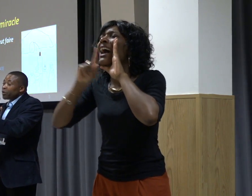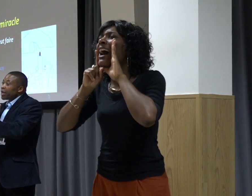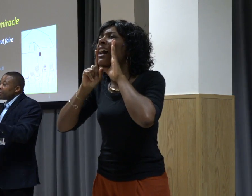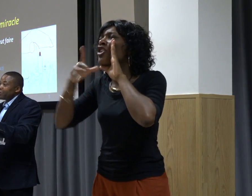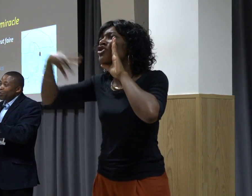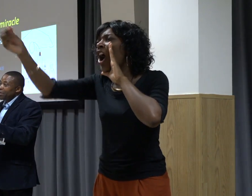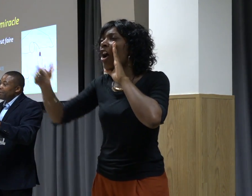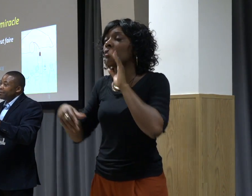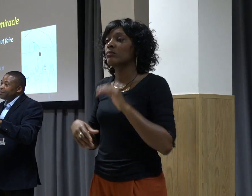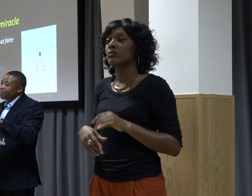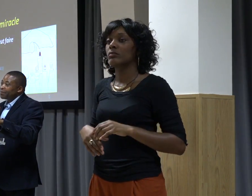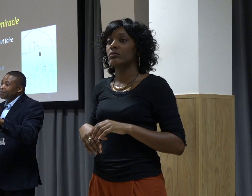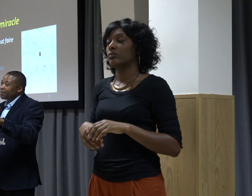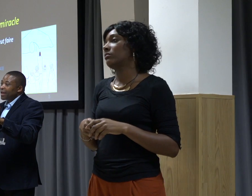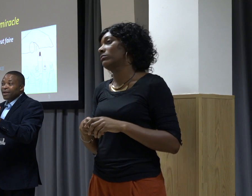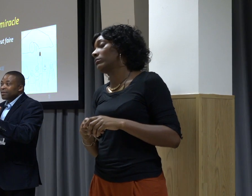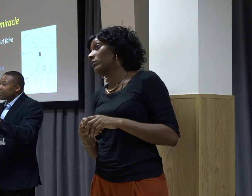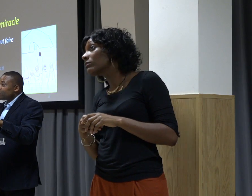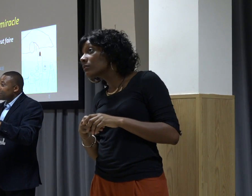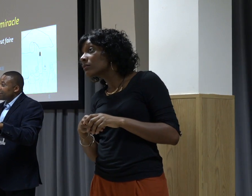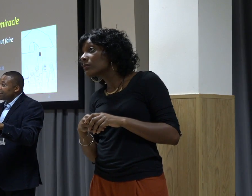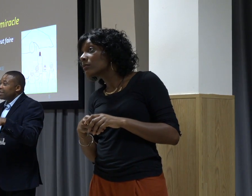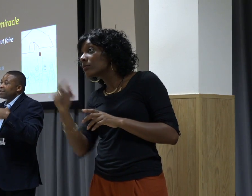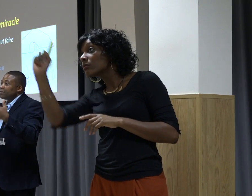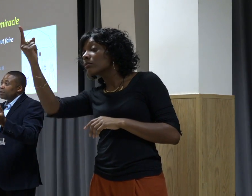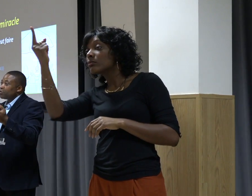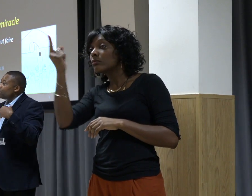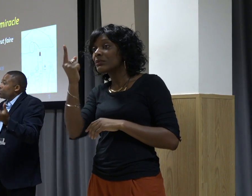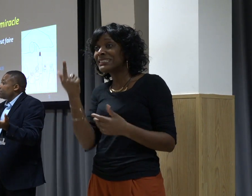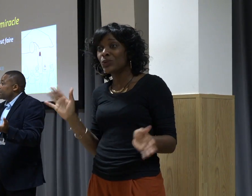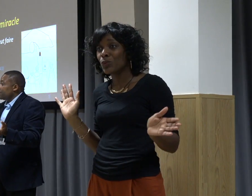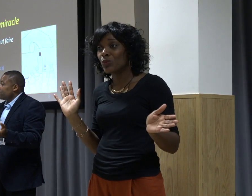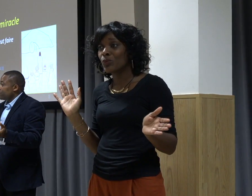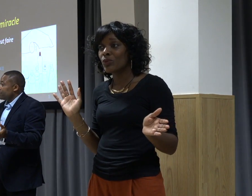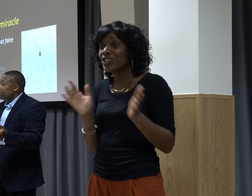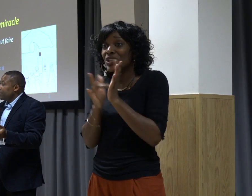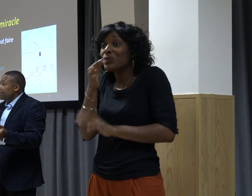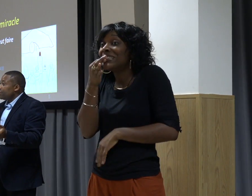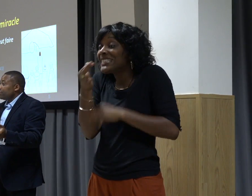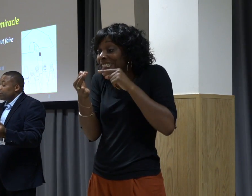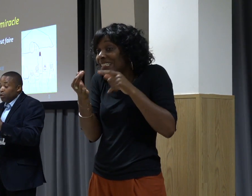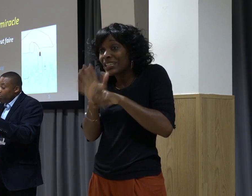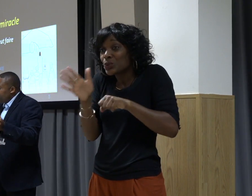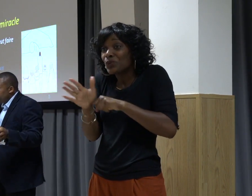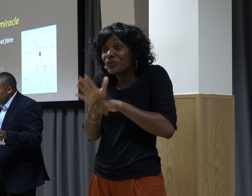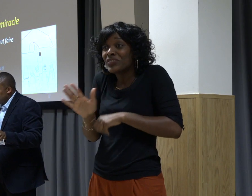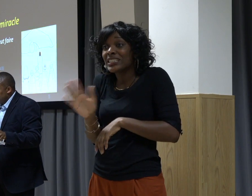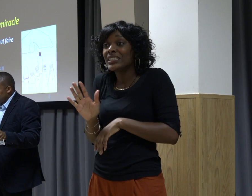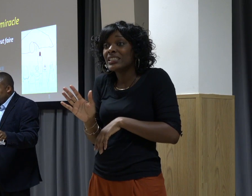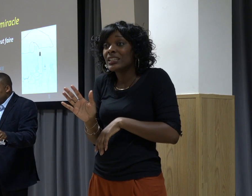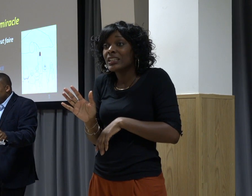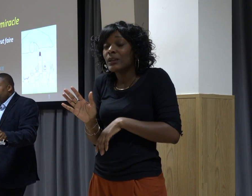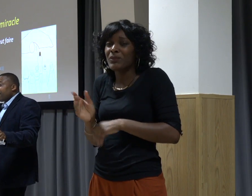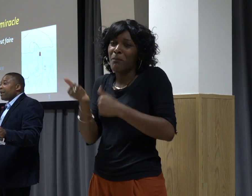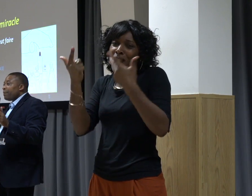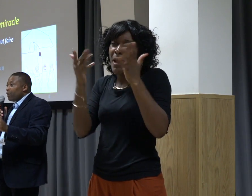vous pouvez regarder votre Bible, quasiment tout le temps, Jésus a juste besoin de dire les choses. On pourra multiplier les